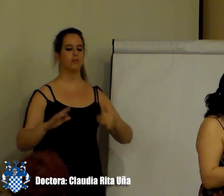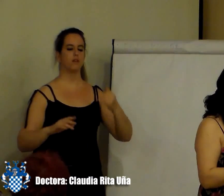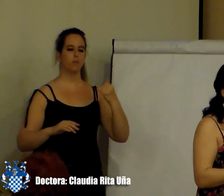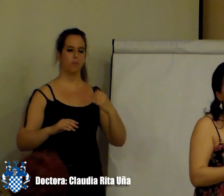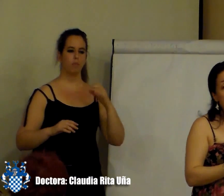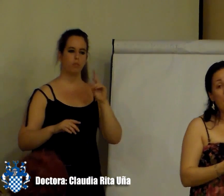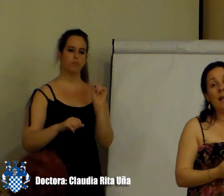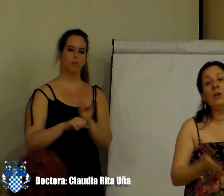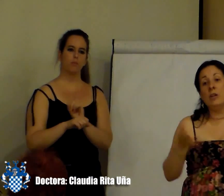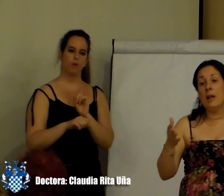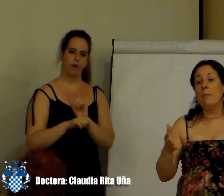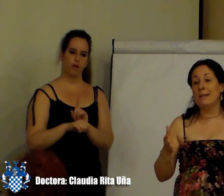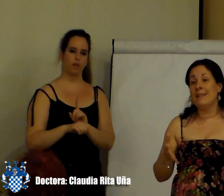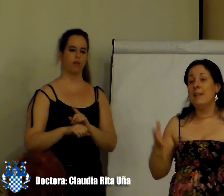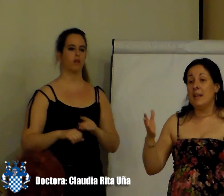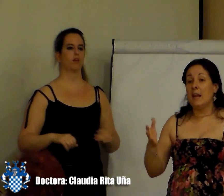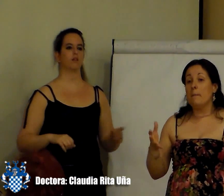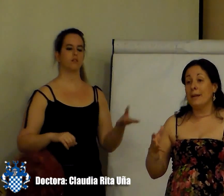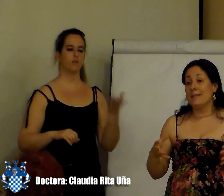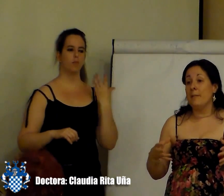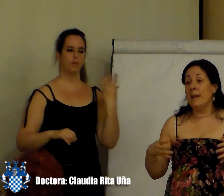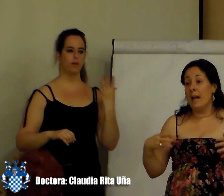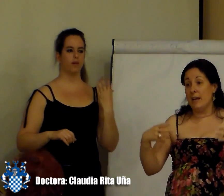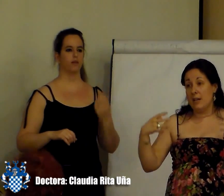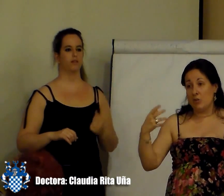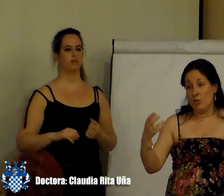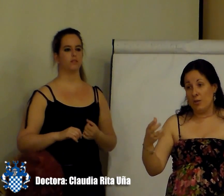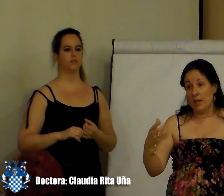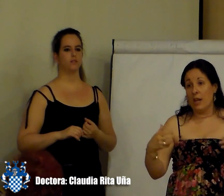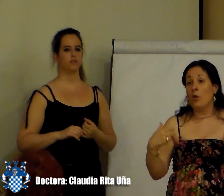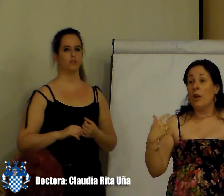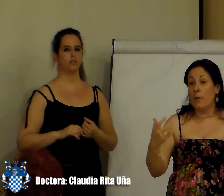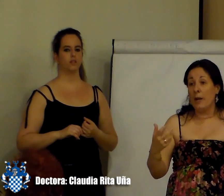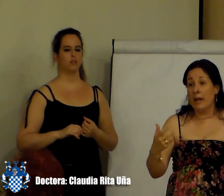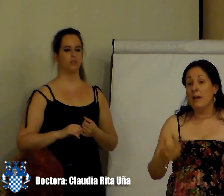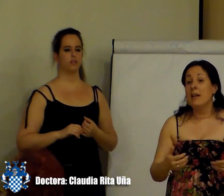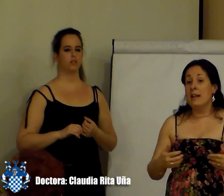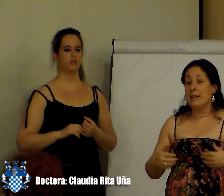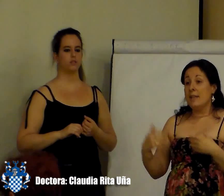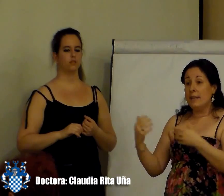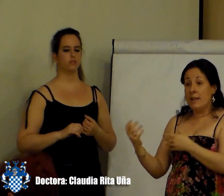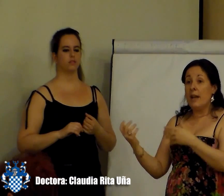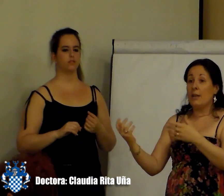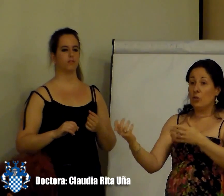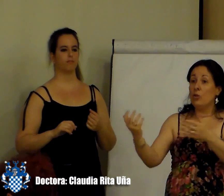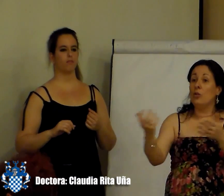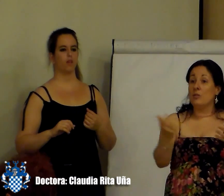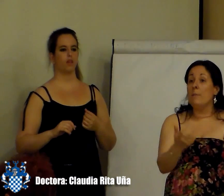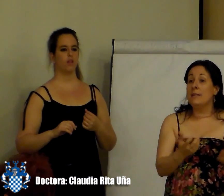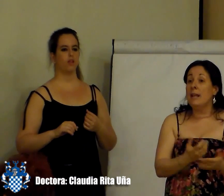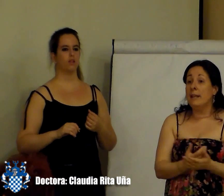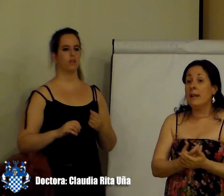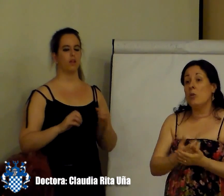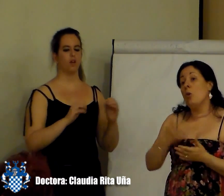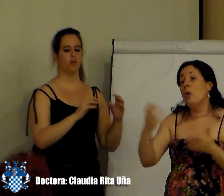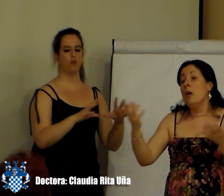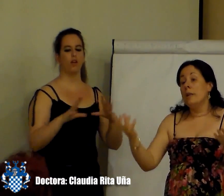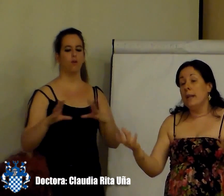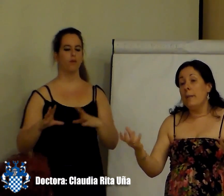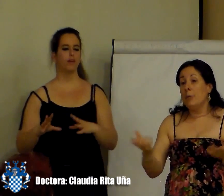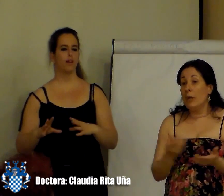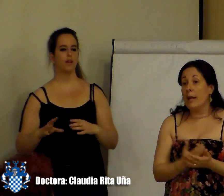ser multidisciplinario y el paciente tiene que perseverar en ello, tiene que colaborar en asistir a todos los especialistas